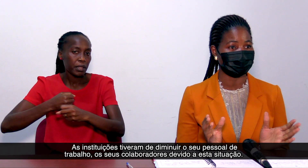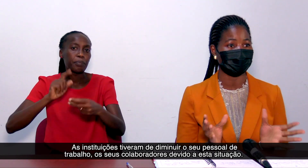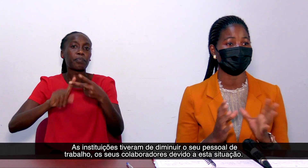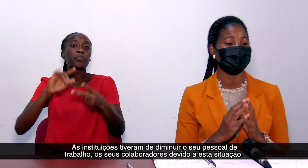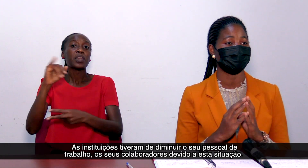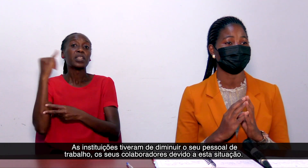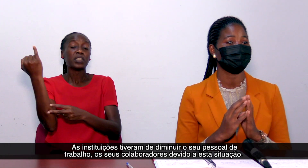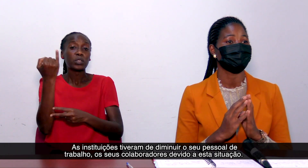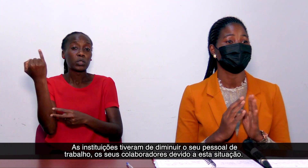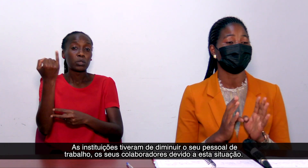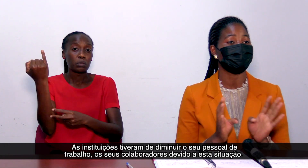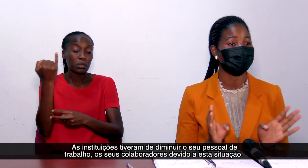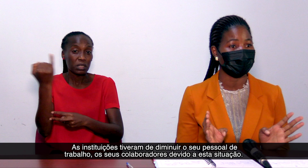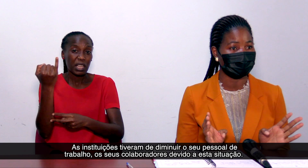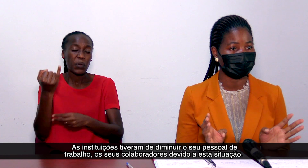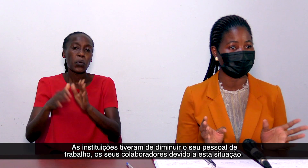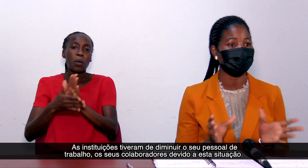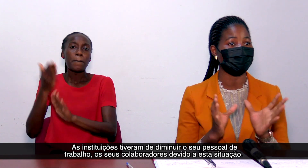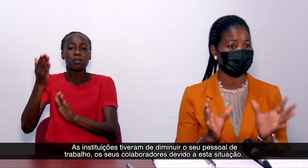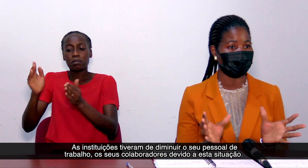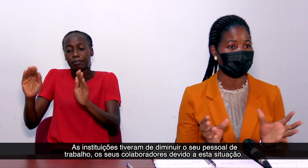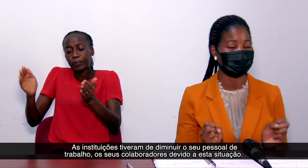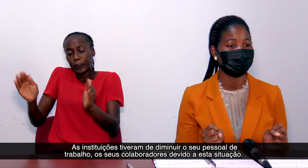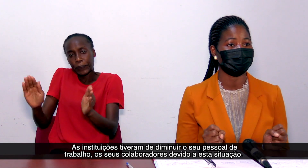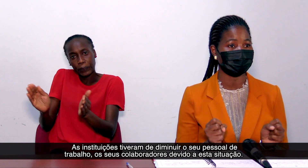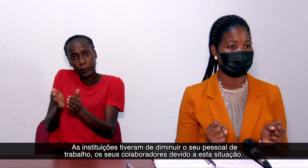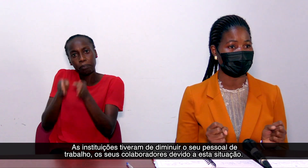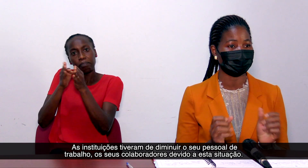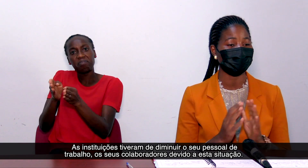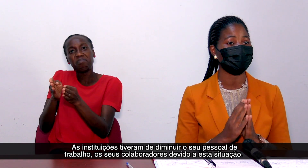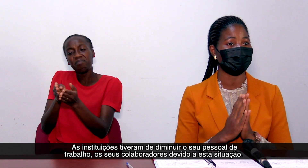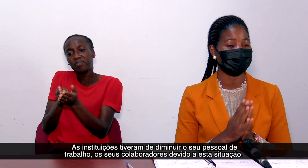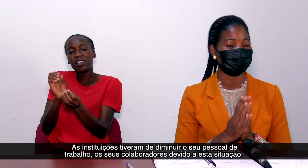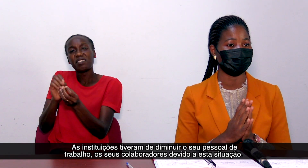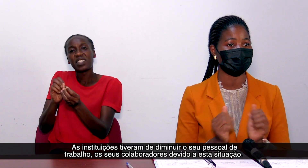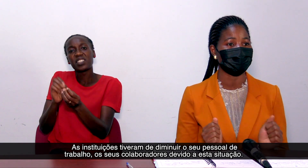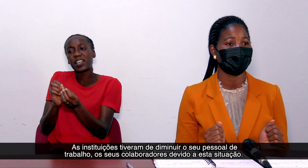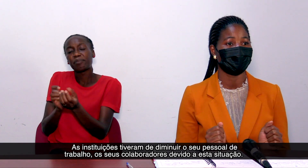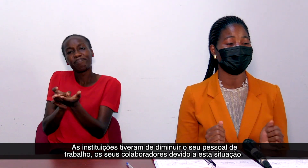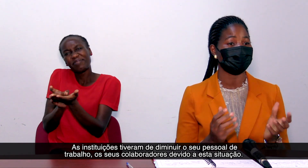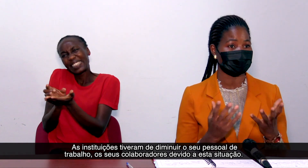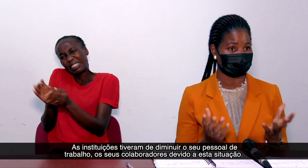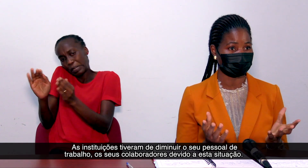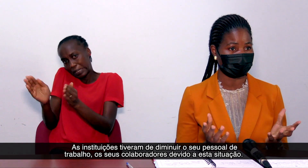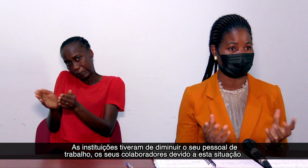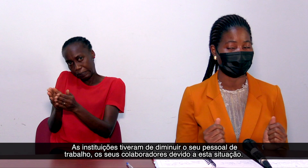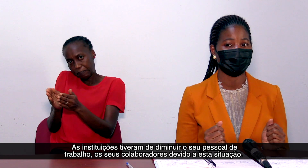tiveram que diminuir o seu pessoal de trabalho, os seus colaboradores, devido a esta situação.